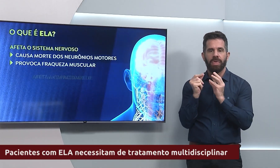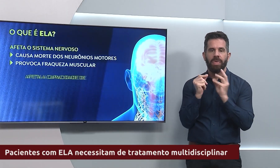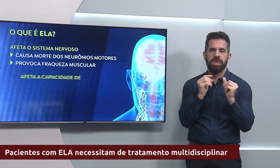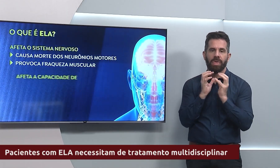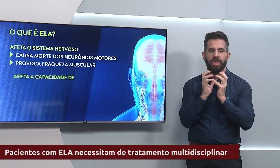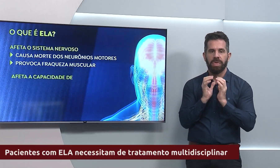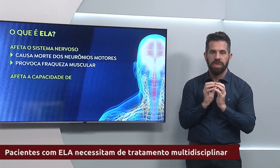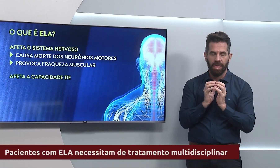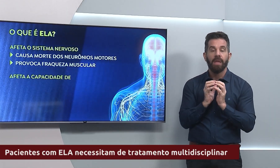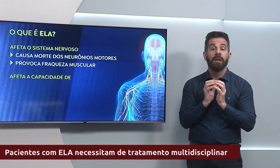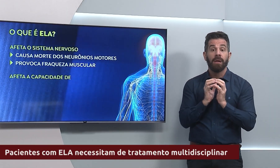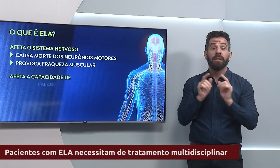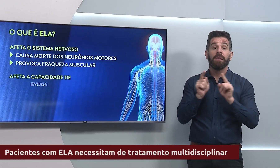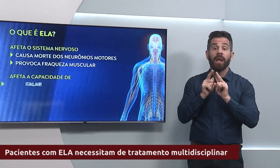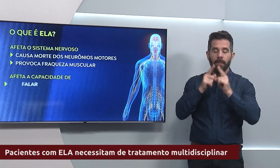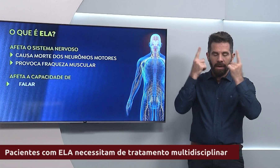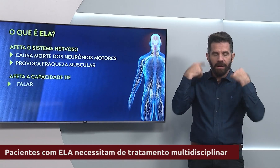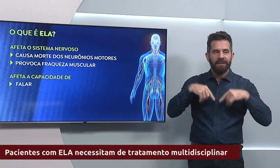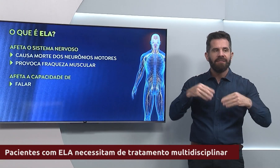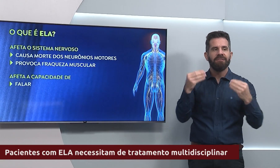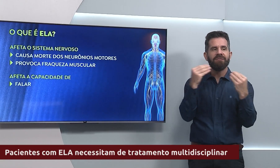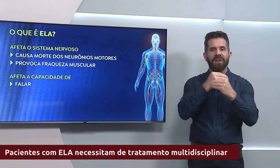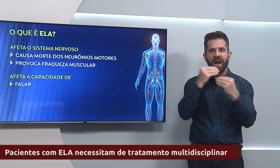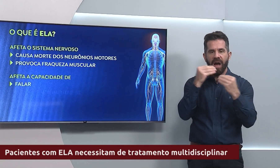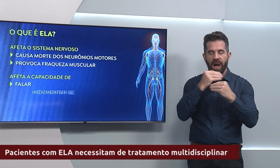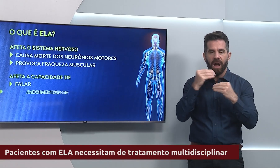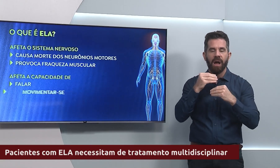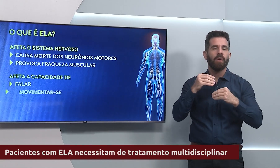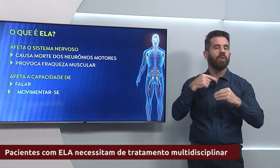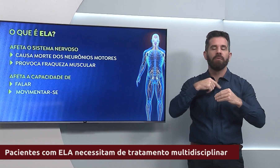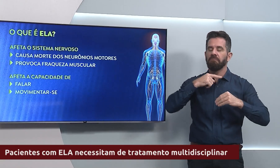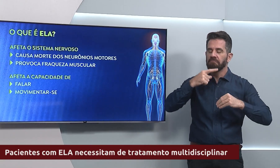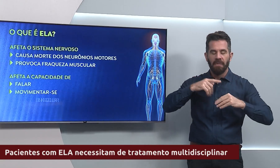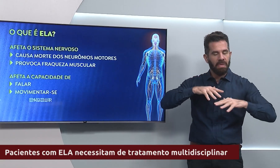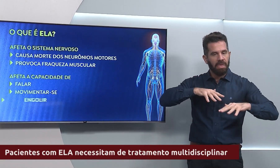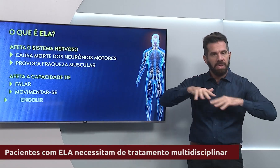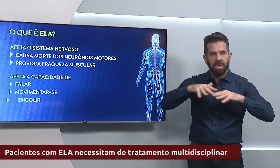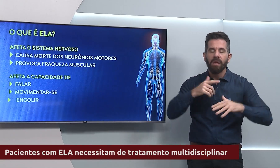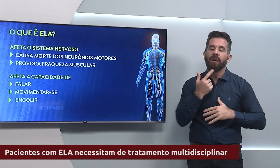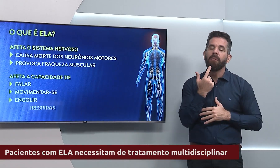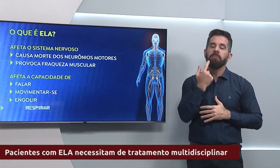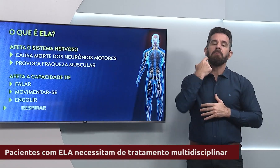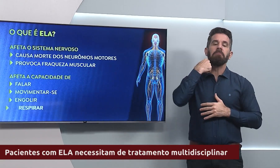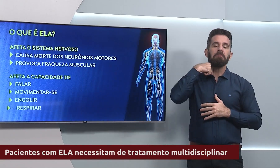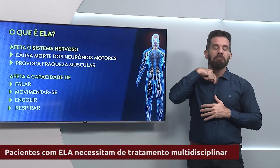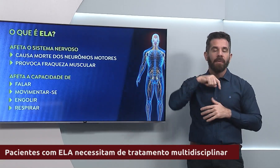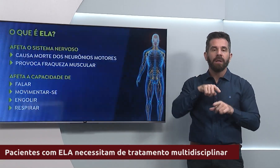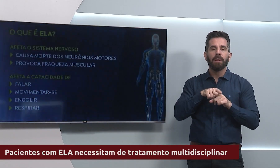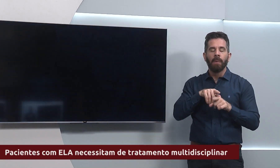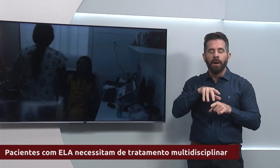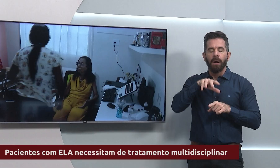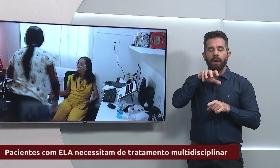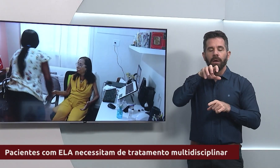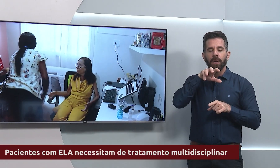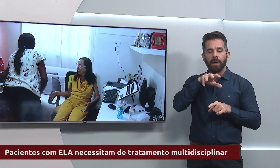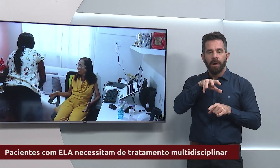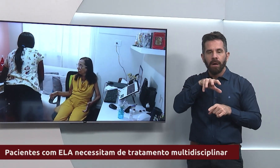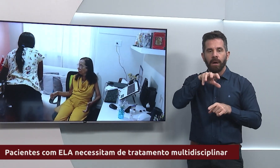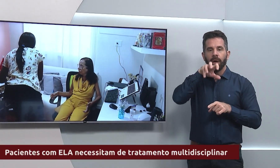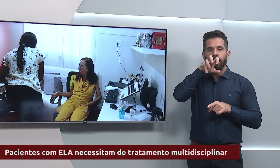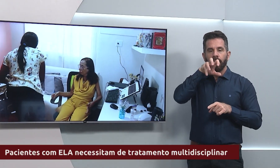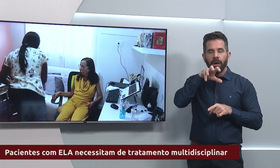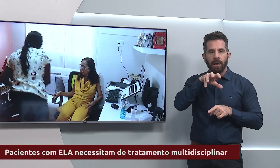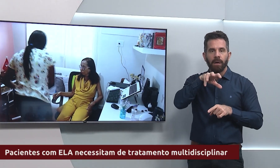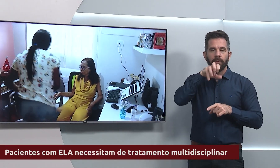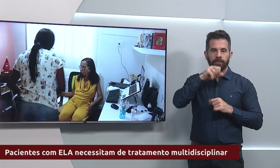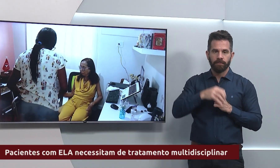o que afeta a capacidade de falar, movimentar-se, engolir e até mesmo de respirar. Essa doença começa assim,